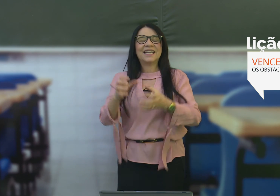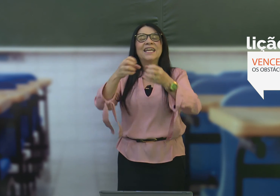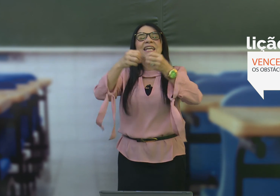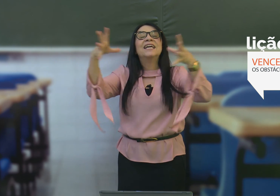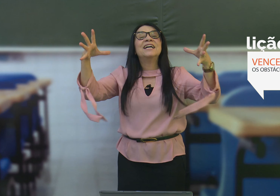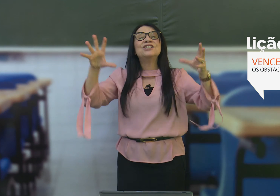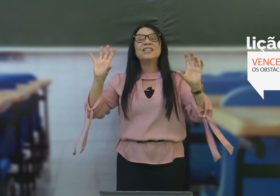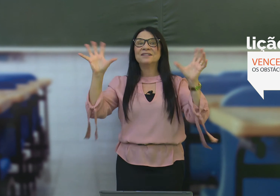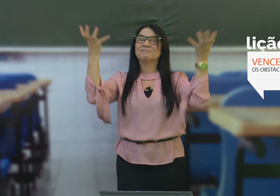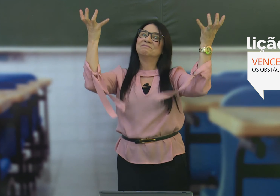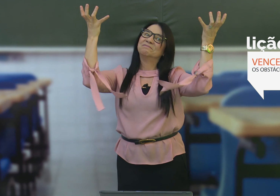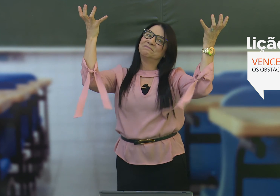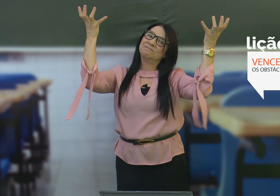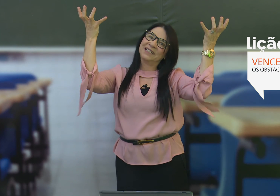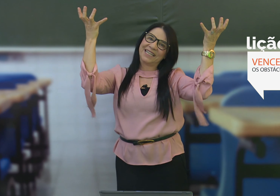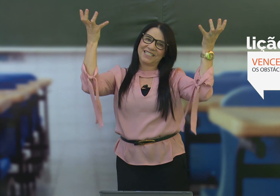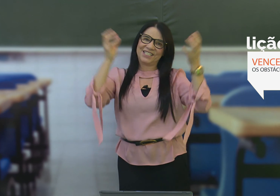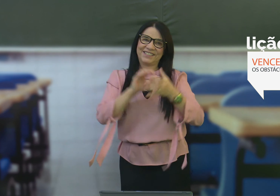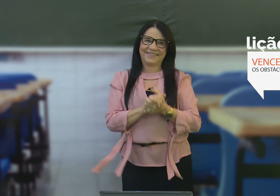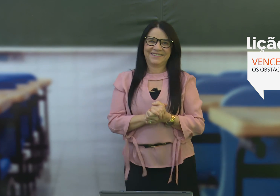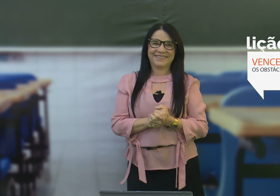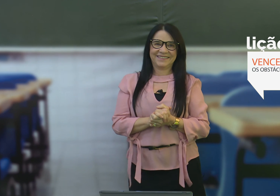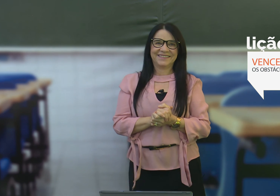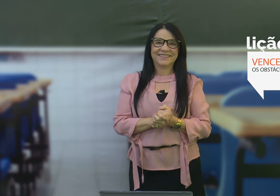daquele grande banquete